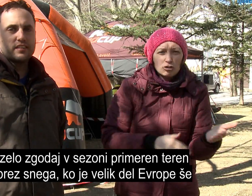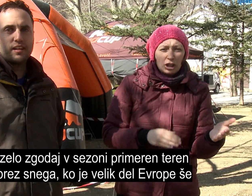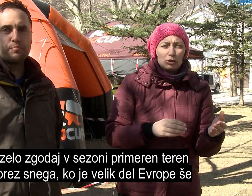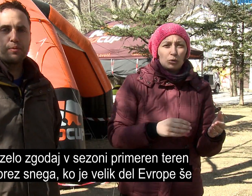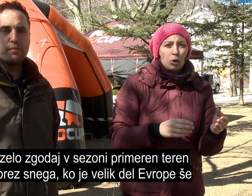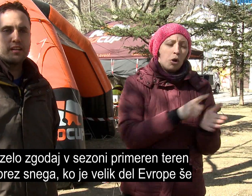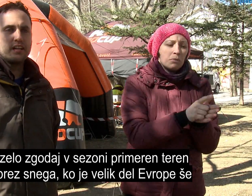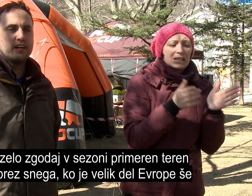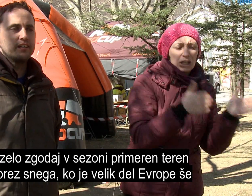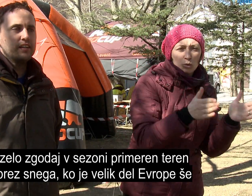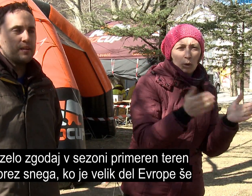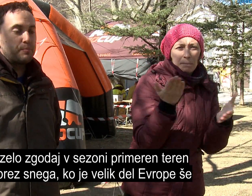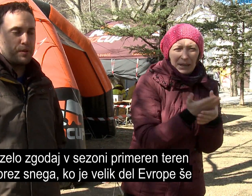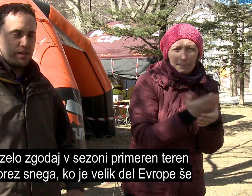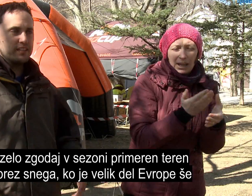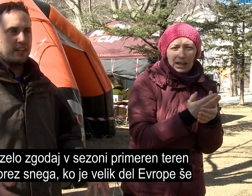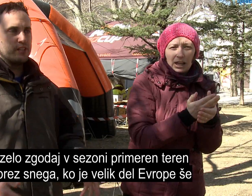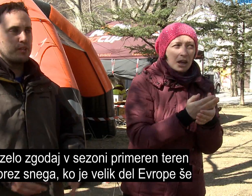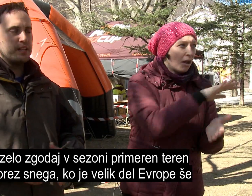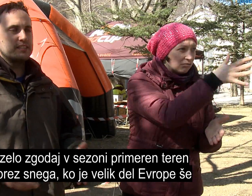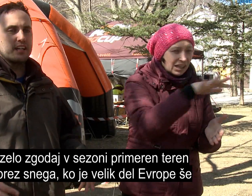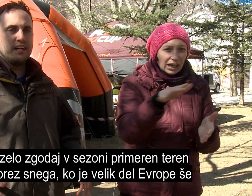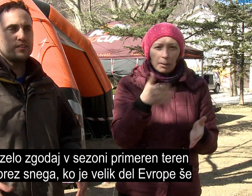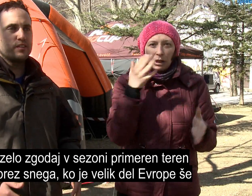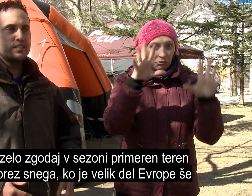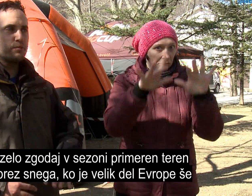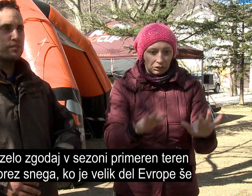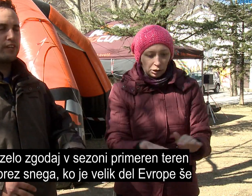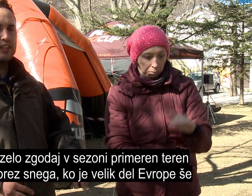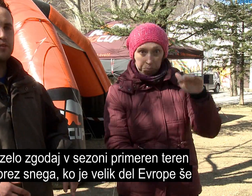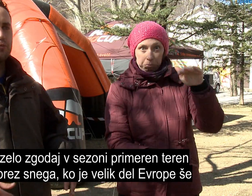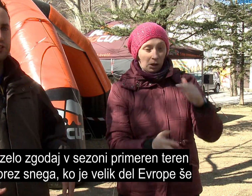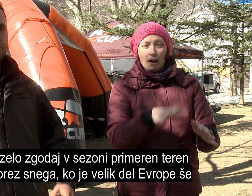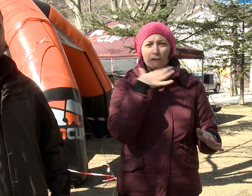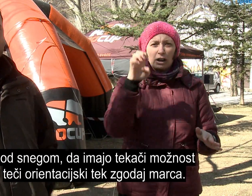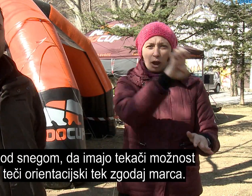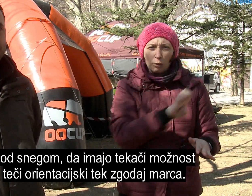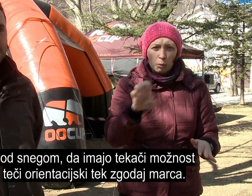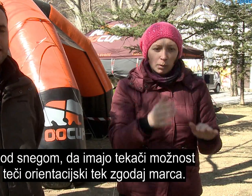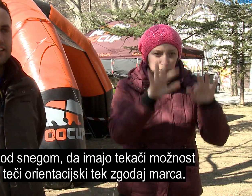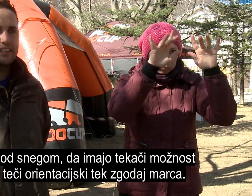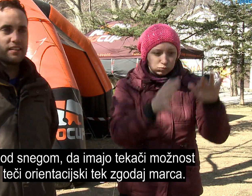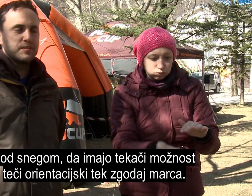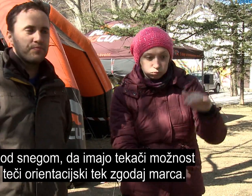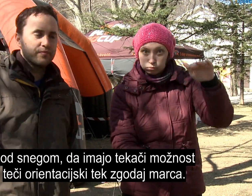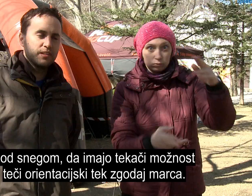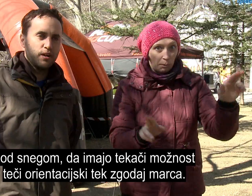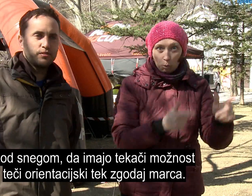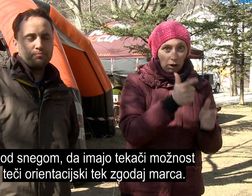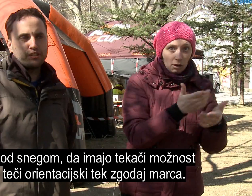na primerni teren, torej brez snega, ko je recimo velik del Evrope še pod snegom, da imajo pač